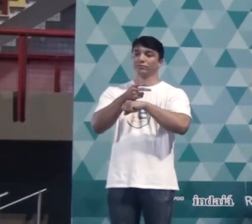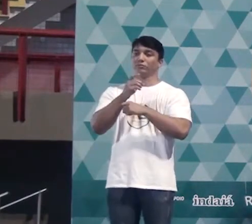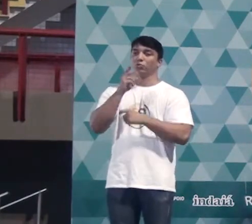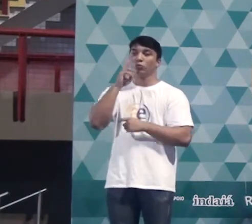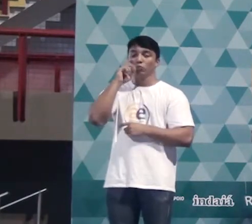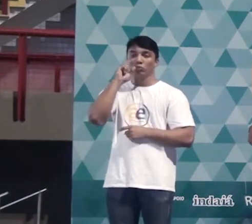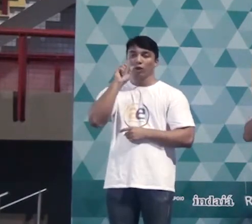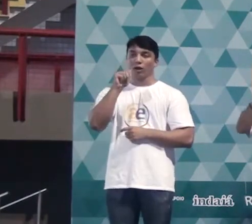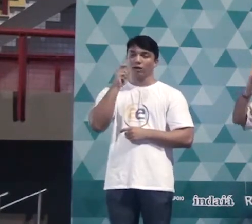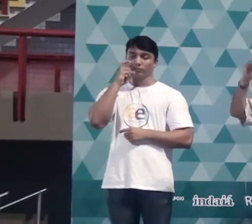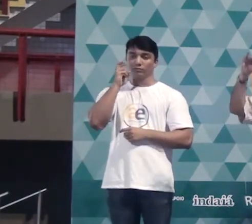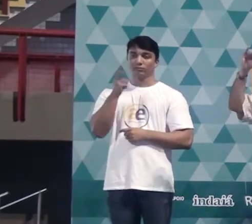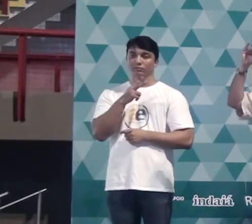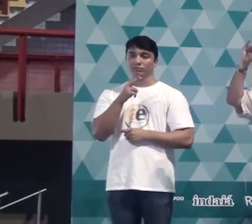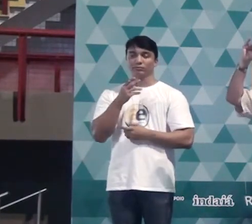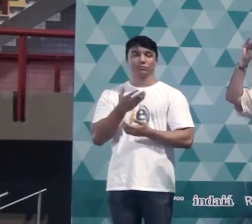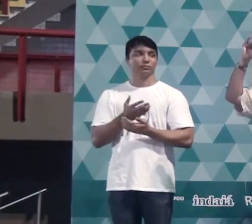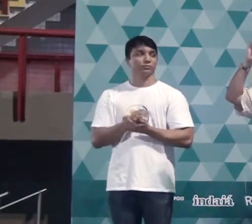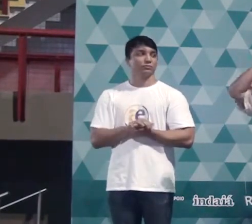Ulula é assim, né?